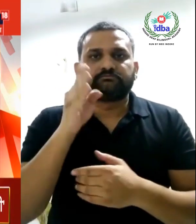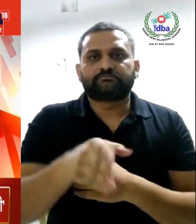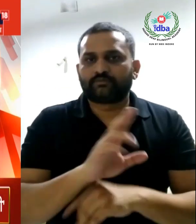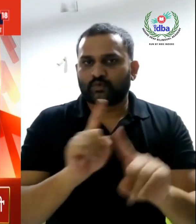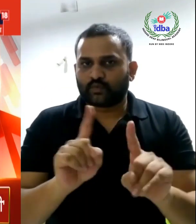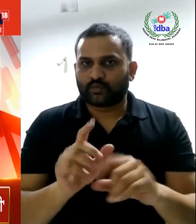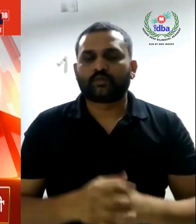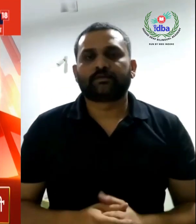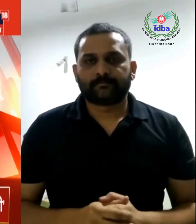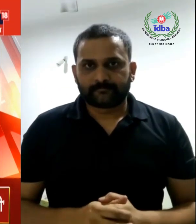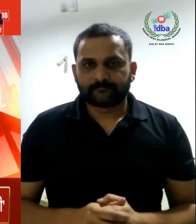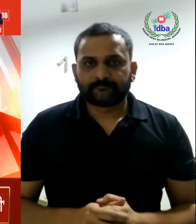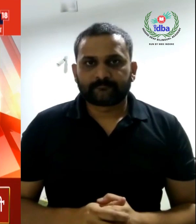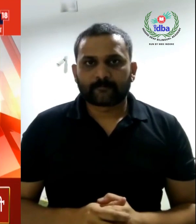जाएंगे।